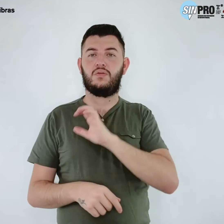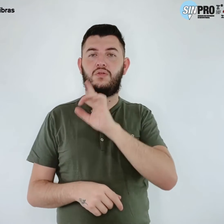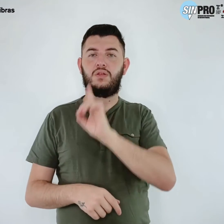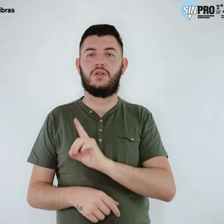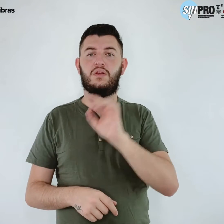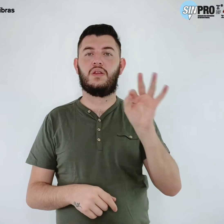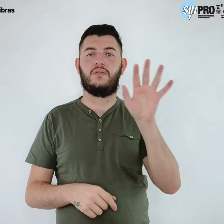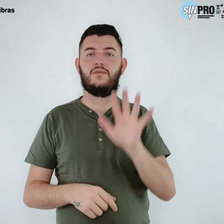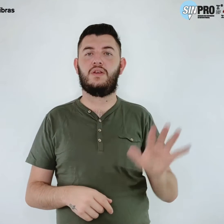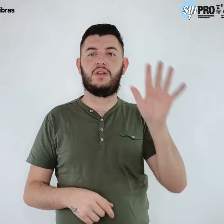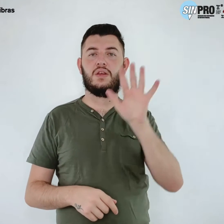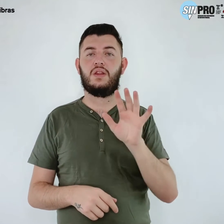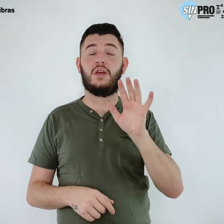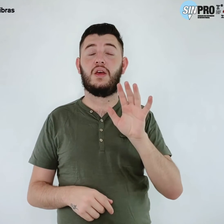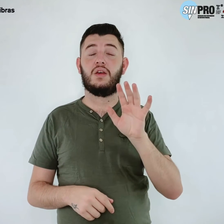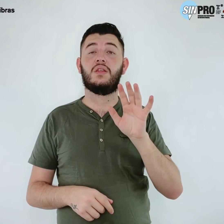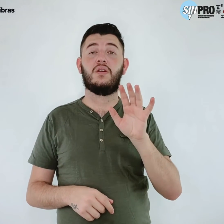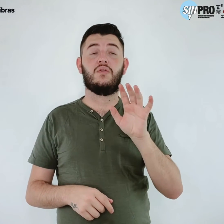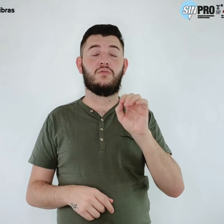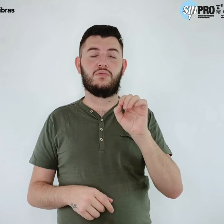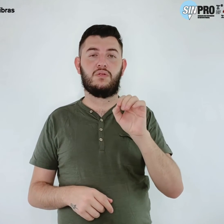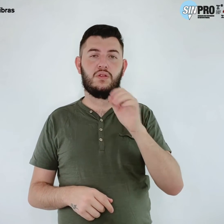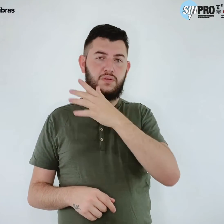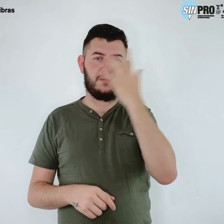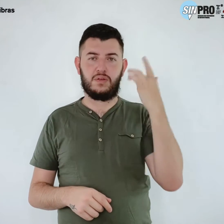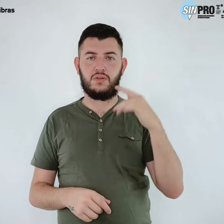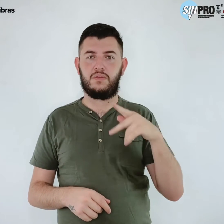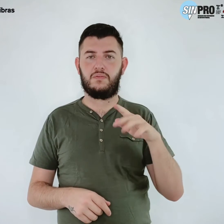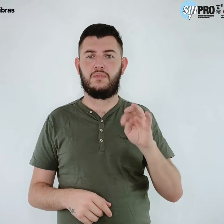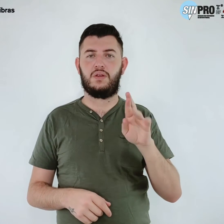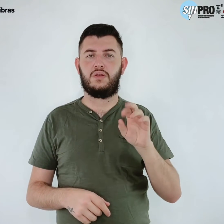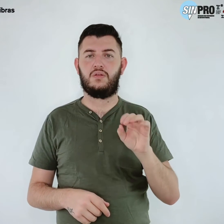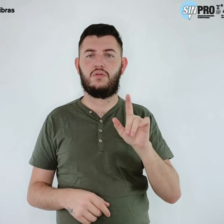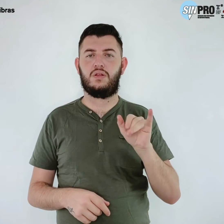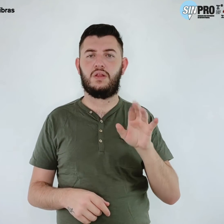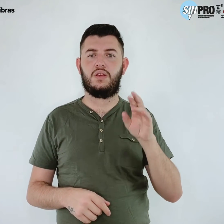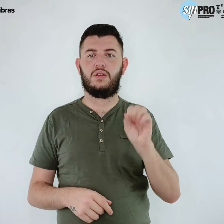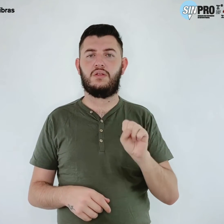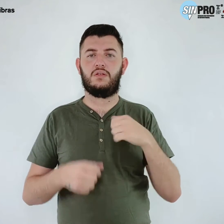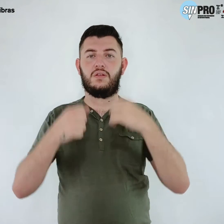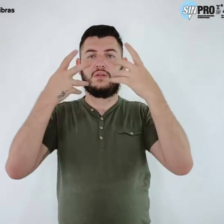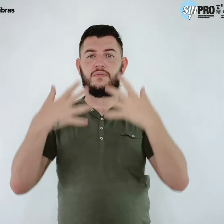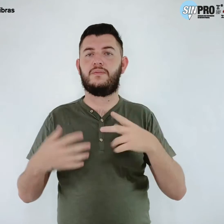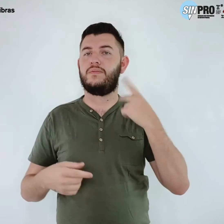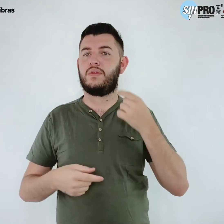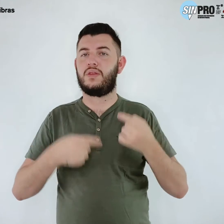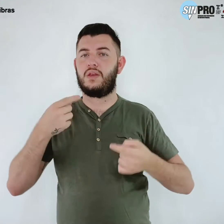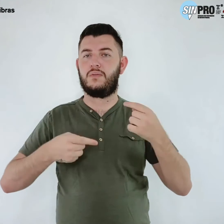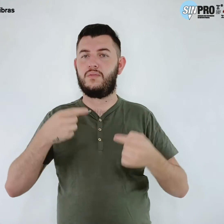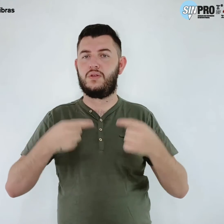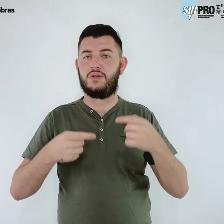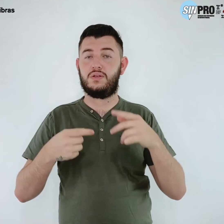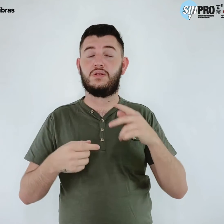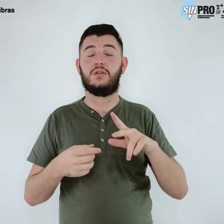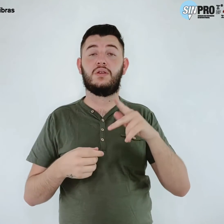São Paulo e ex-coordenador da Federação Única dos Petroleiros, explica que a política de